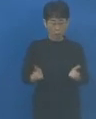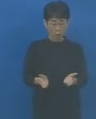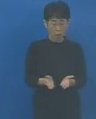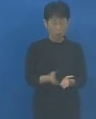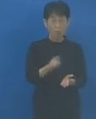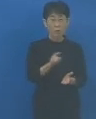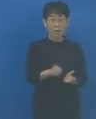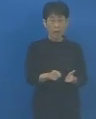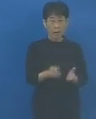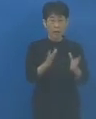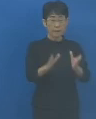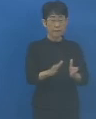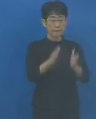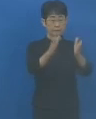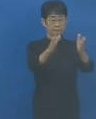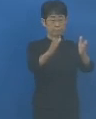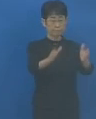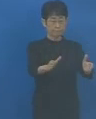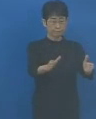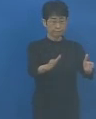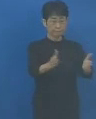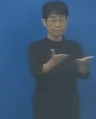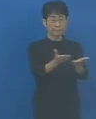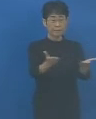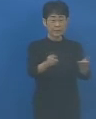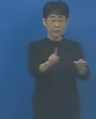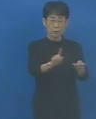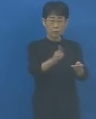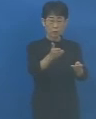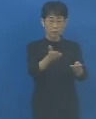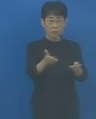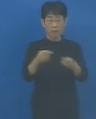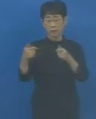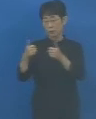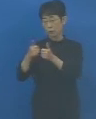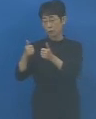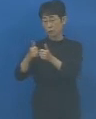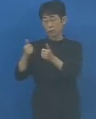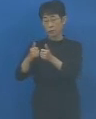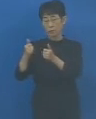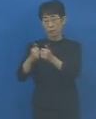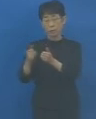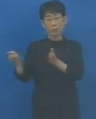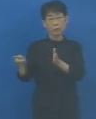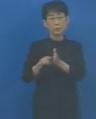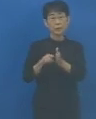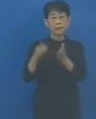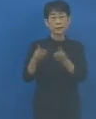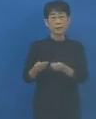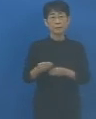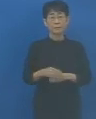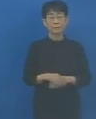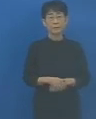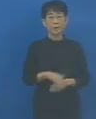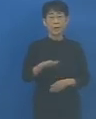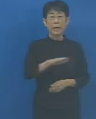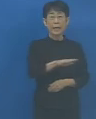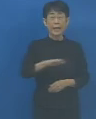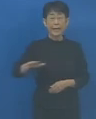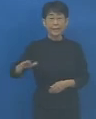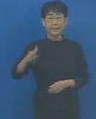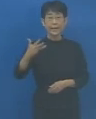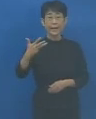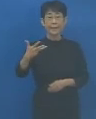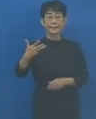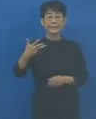と、話し合ってきたところでございます。これは平成8年にです